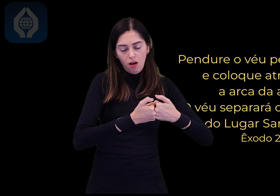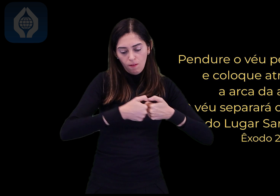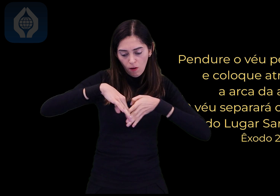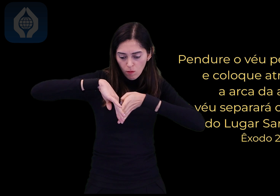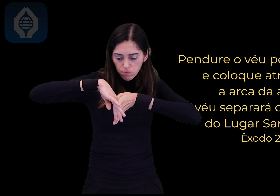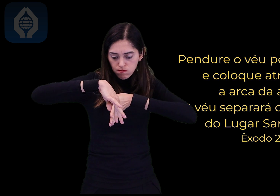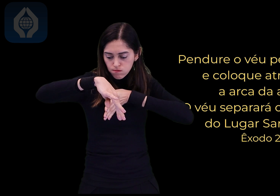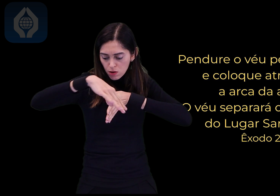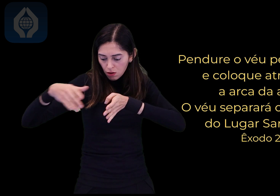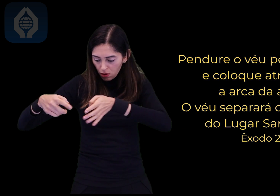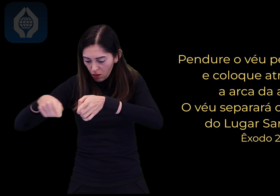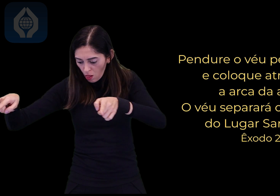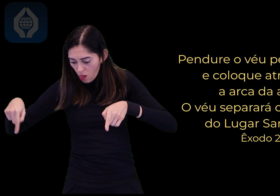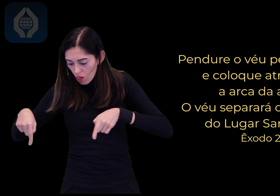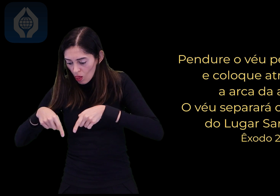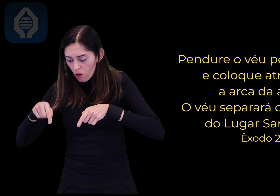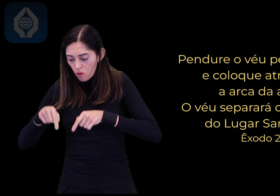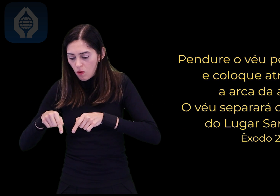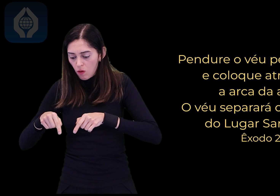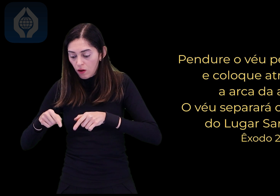lugar santo do lugar santíssimo.